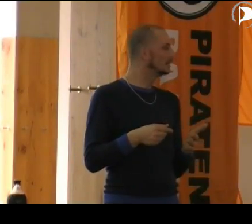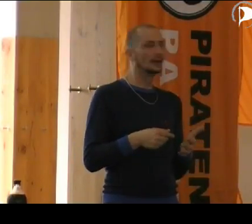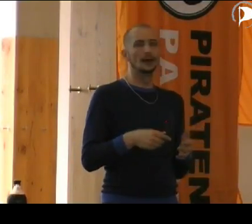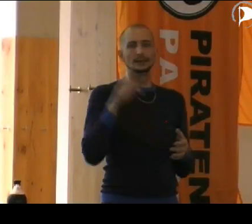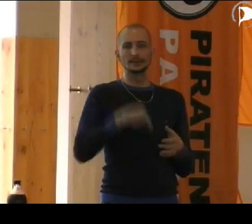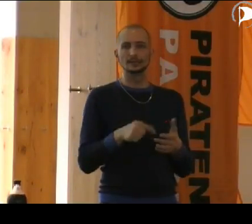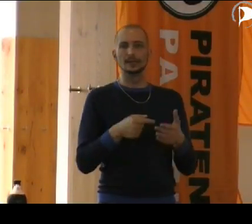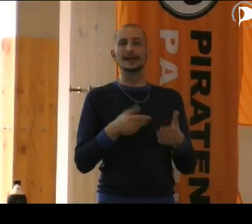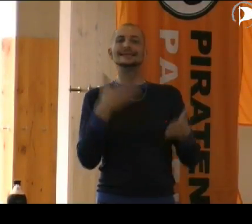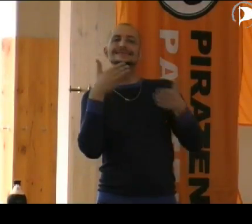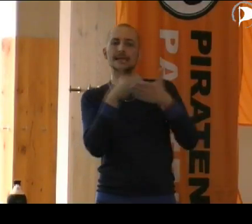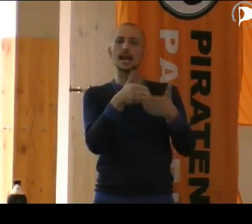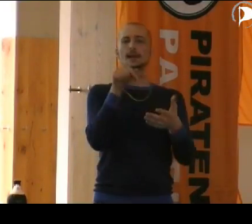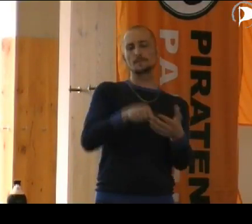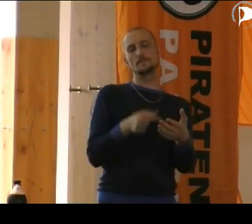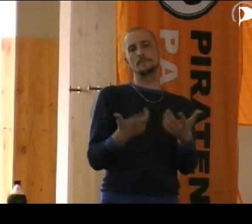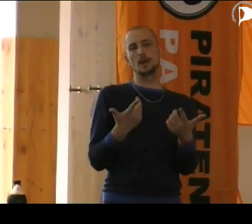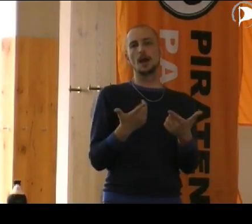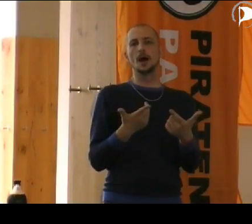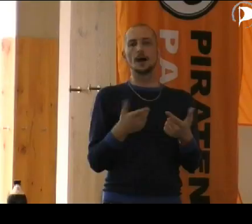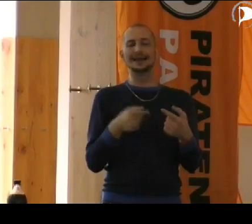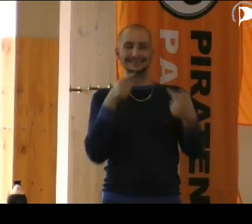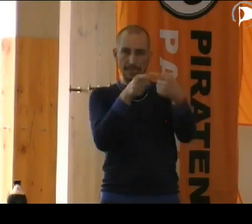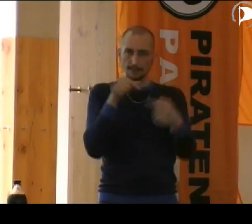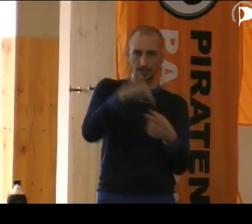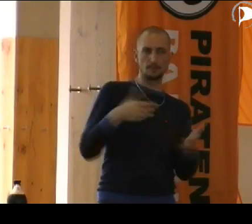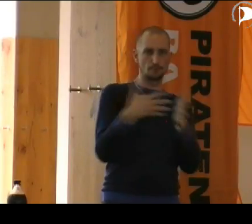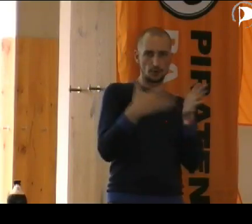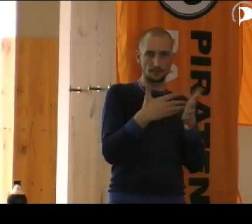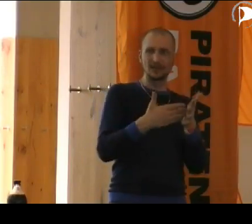dann kannst du das mit dem zukünftigen hausmeister